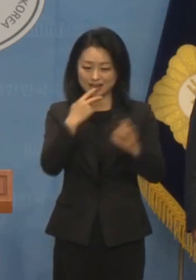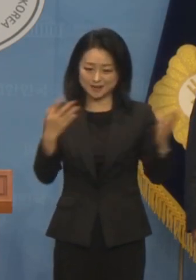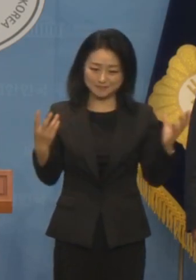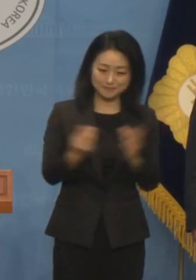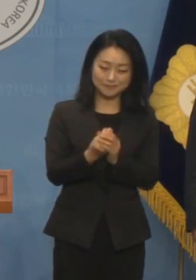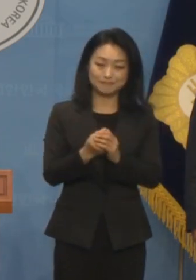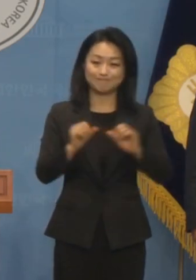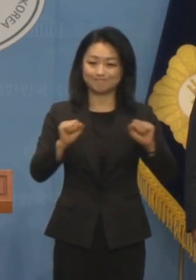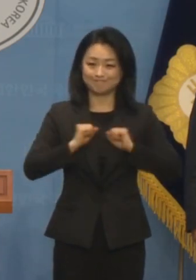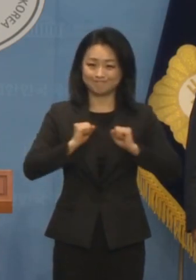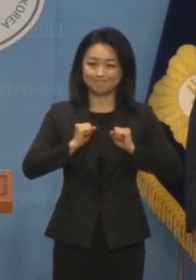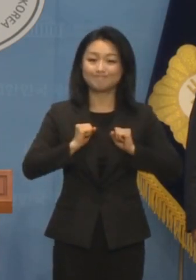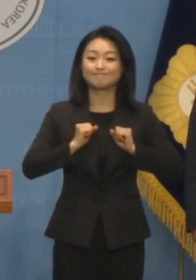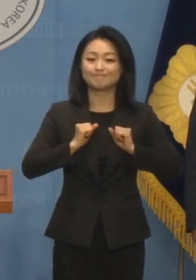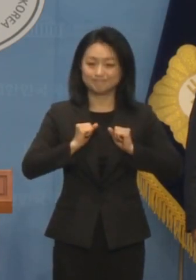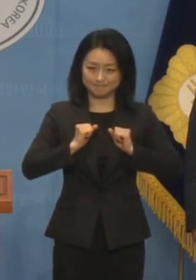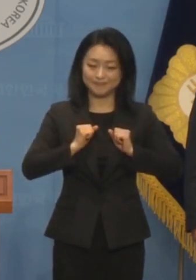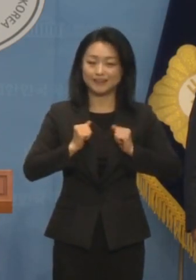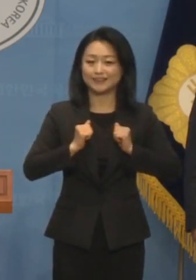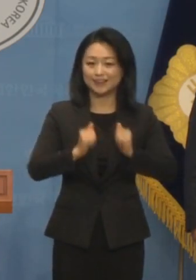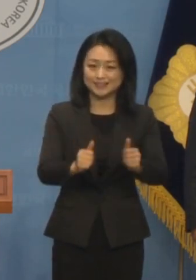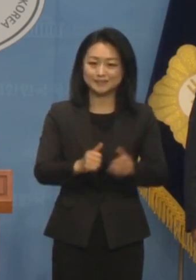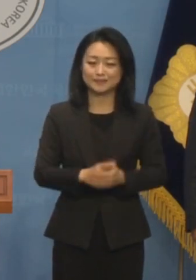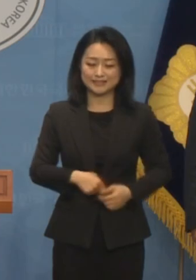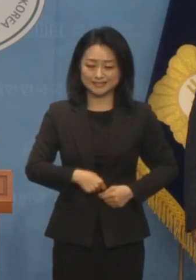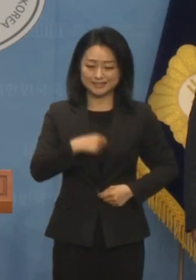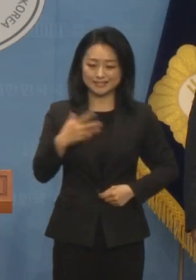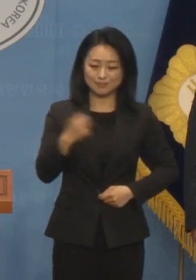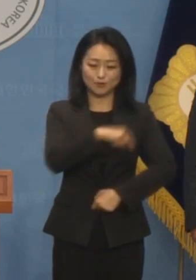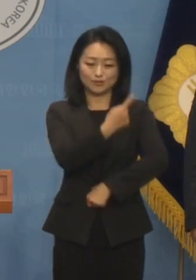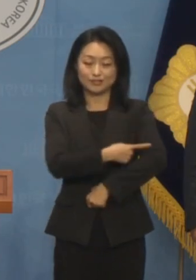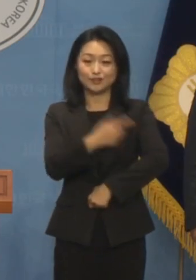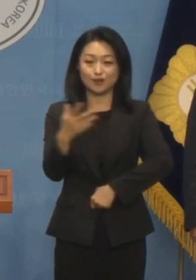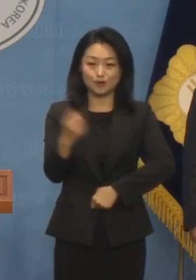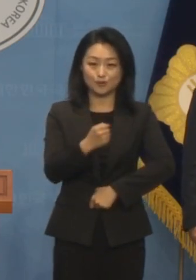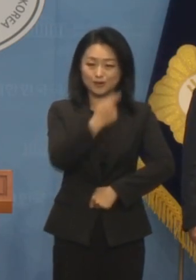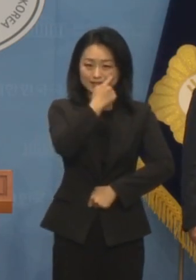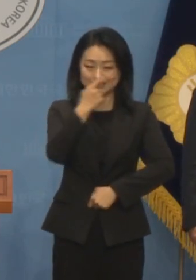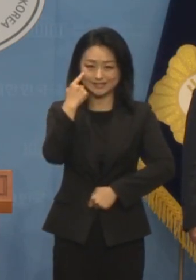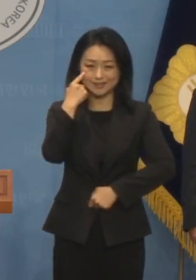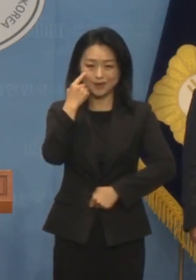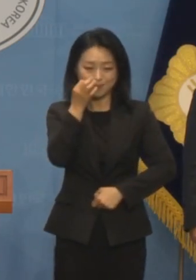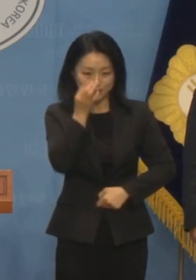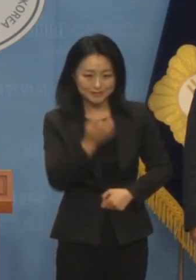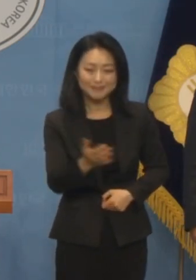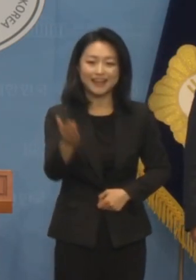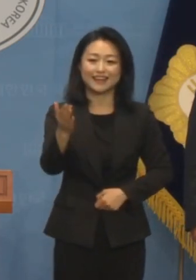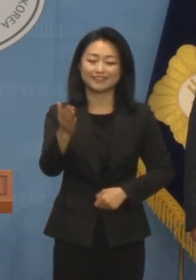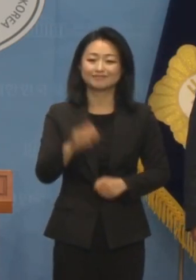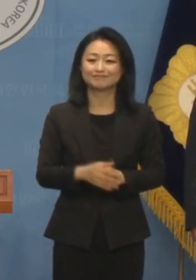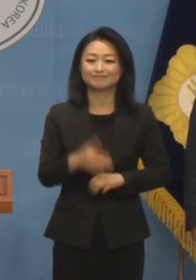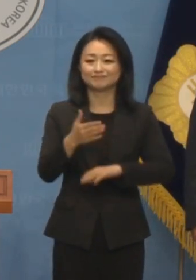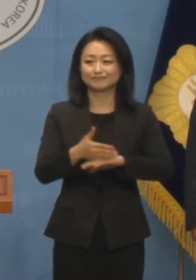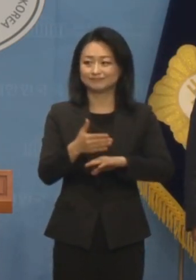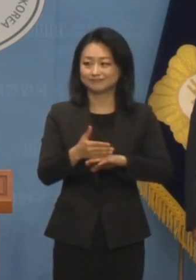정진하겠습니다. 늘 그랬듯 진심으로, 더불어 실력으로 증명해내겠습니다. 감사합니다.